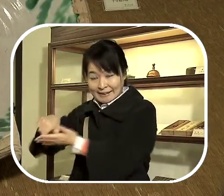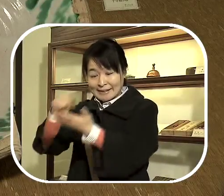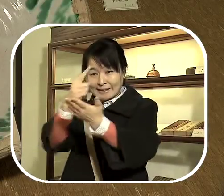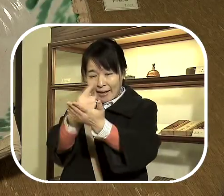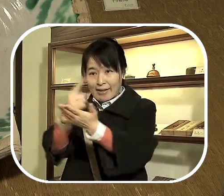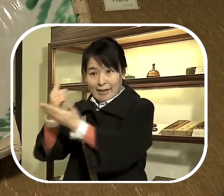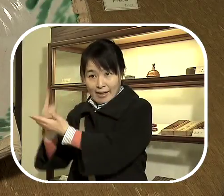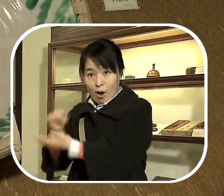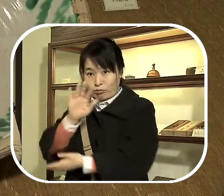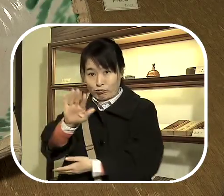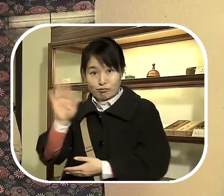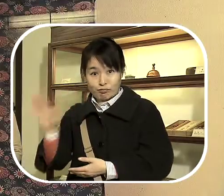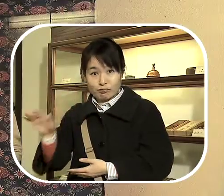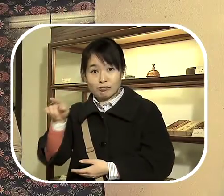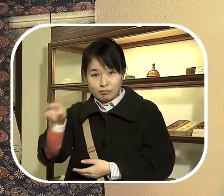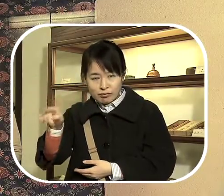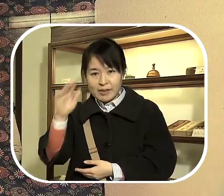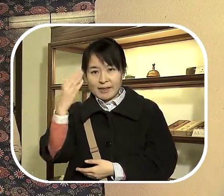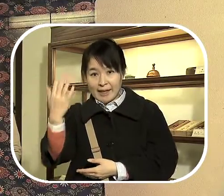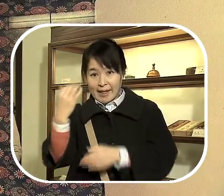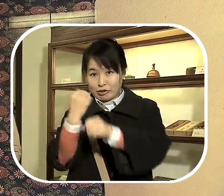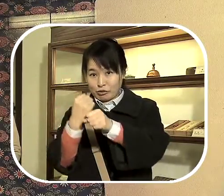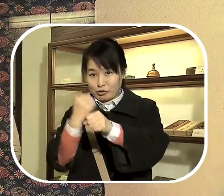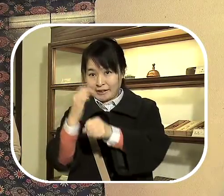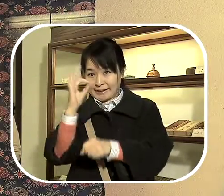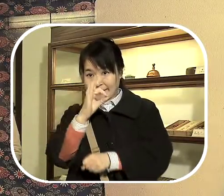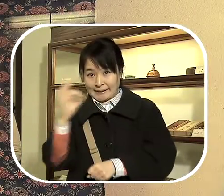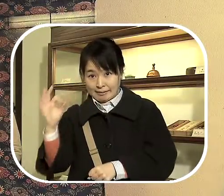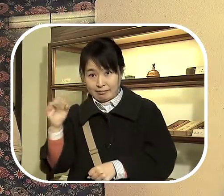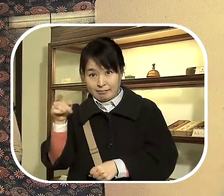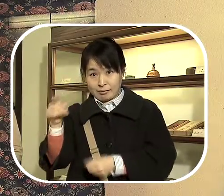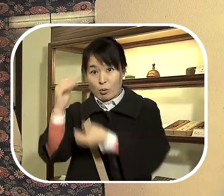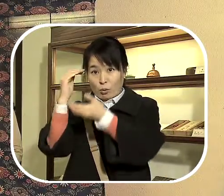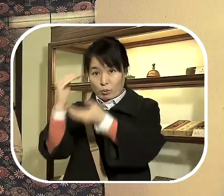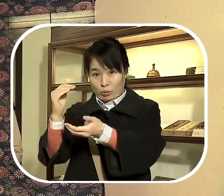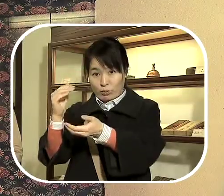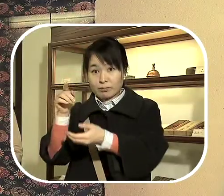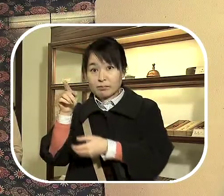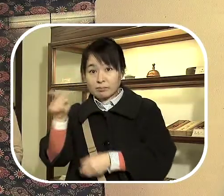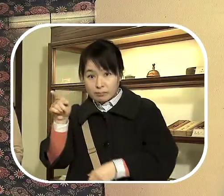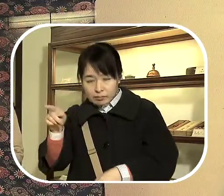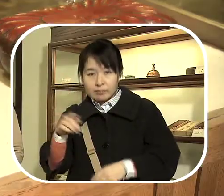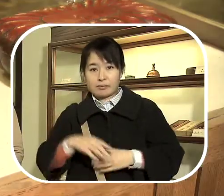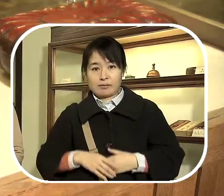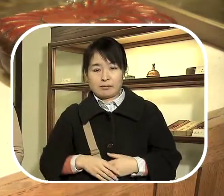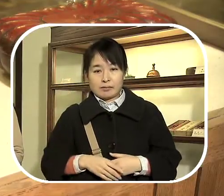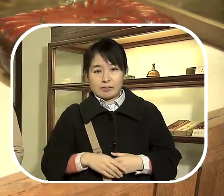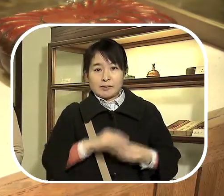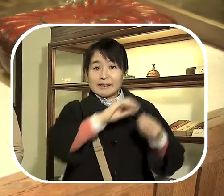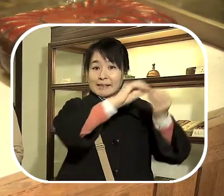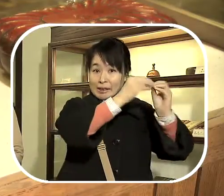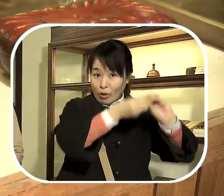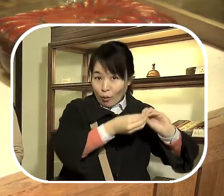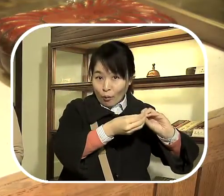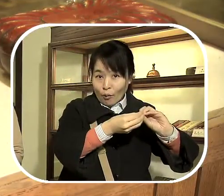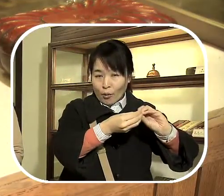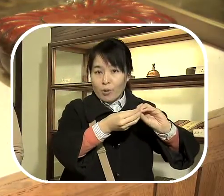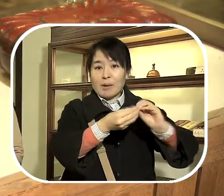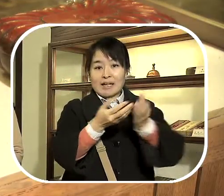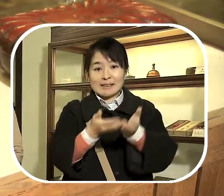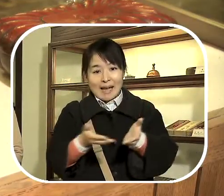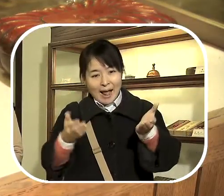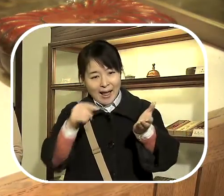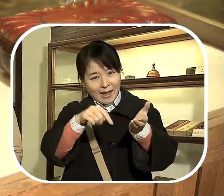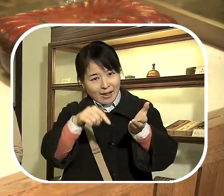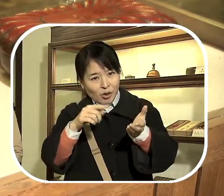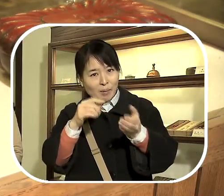地域独特の手工芸品のことです。 焼き物の皿や壺、染め